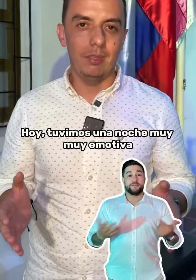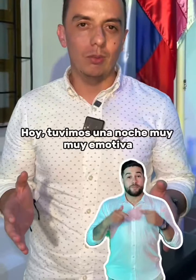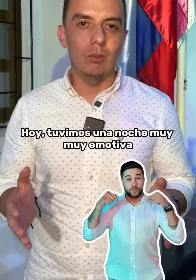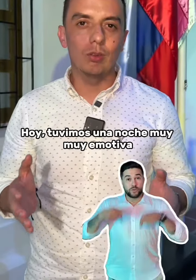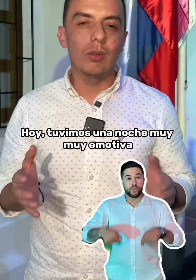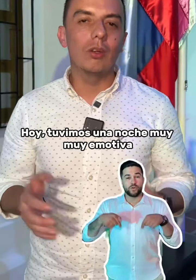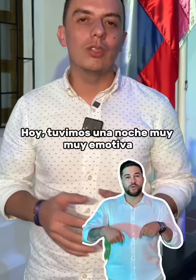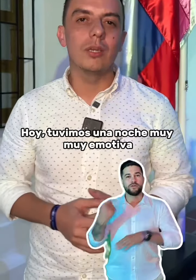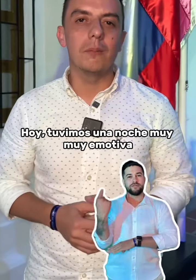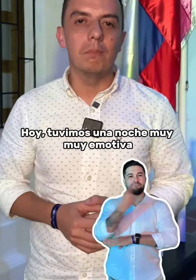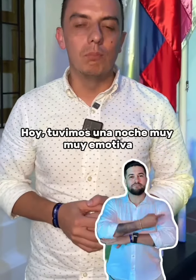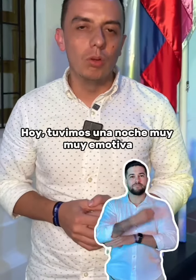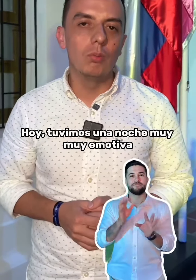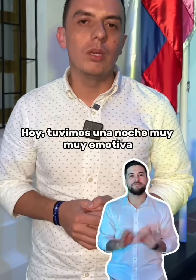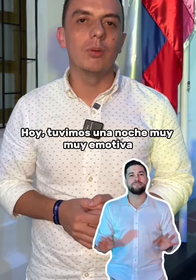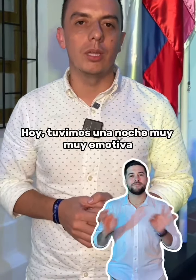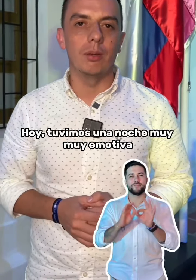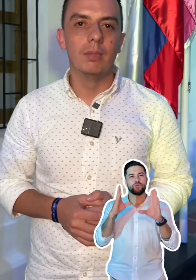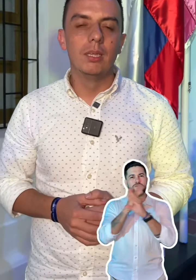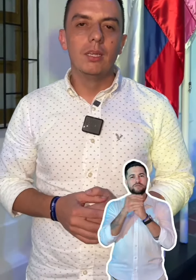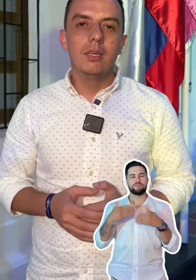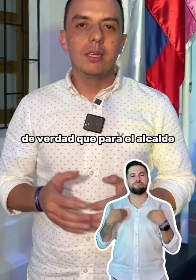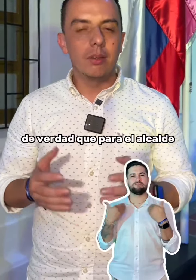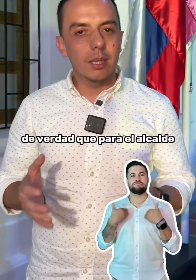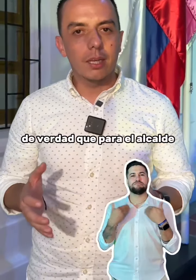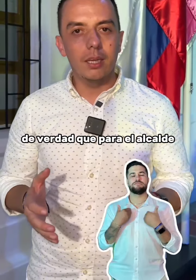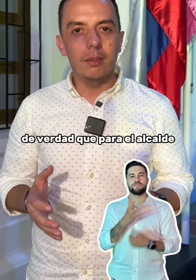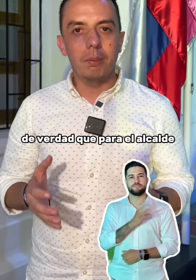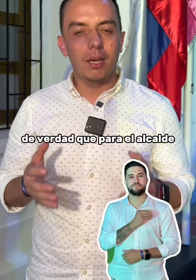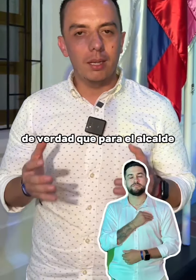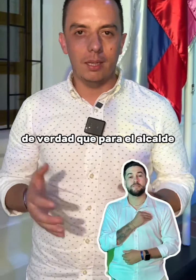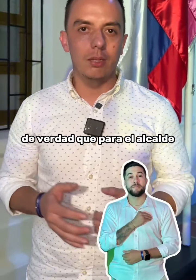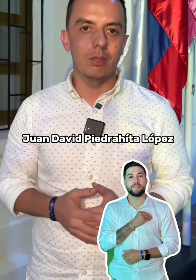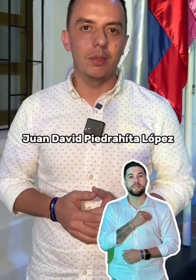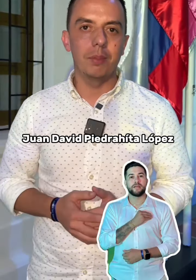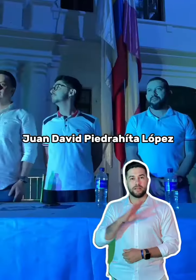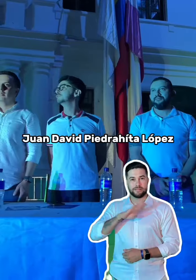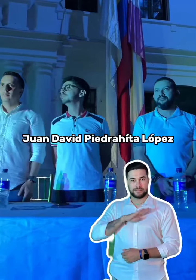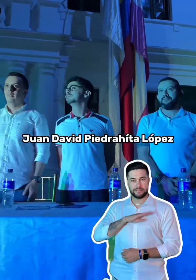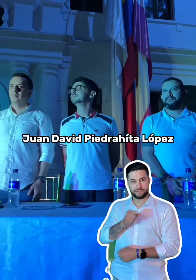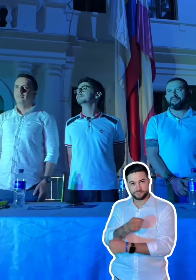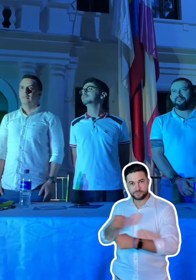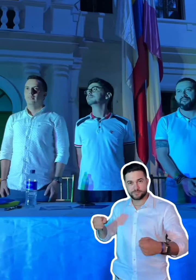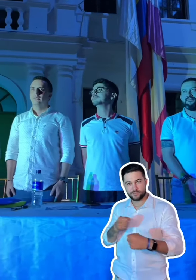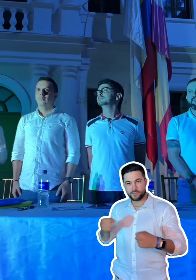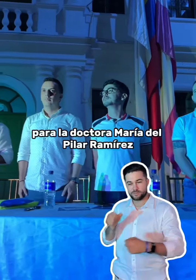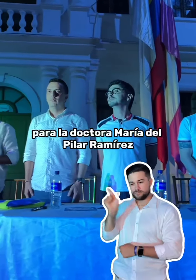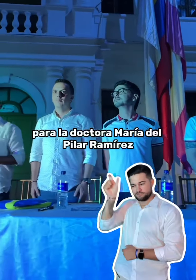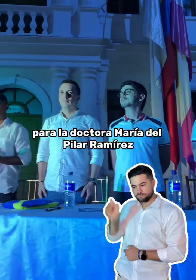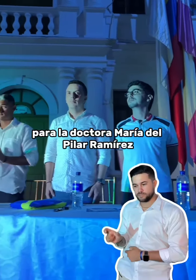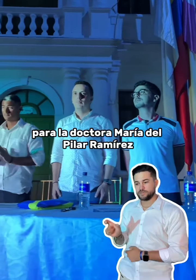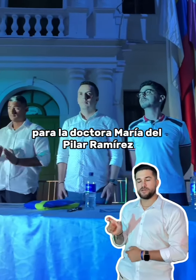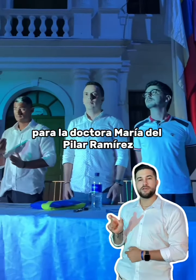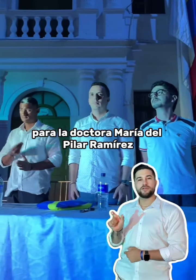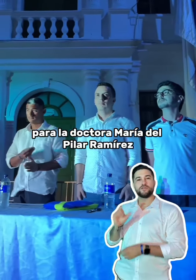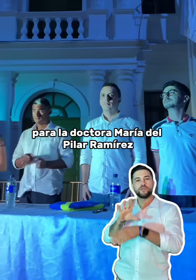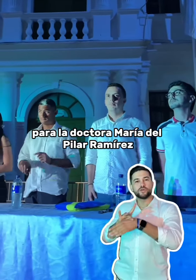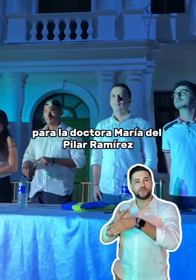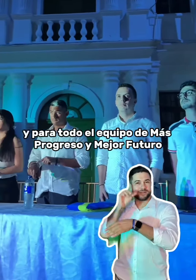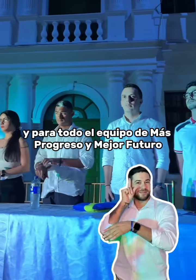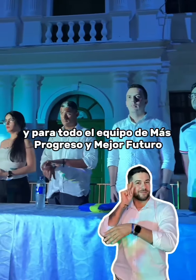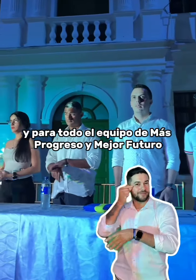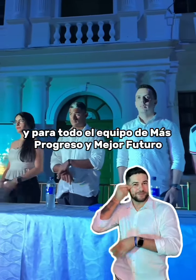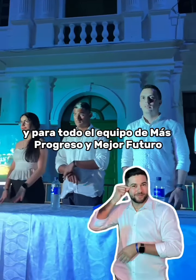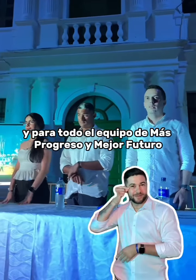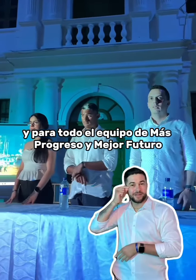Hoy tuvimos una noche muy, muy emotiva. De verdad que para el alcalde Juan David Piedrahíta López, para la doctora María del Pilar